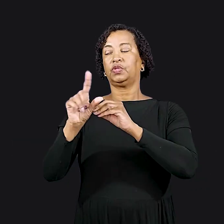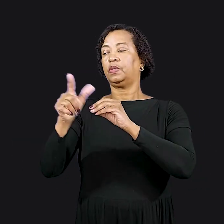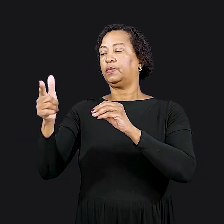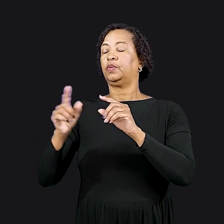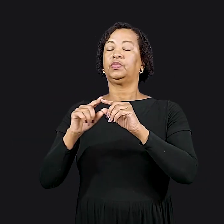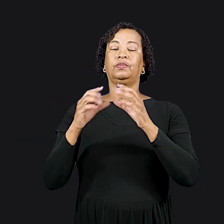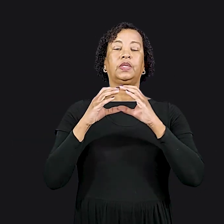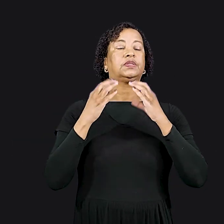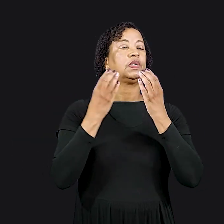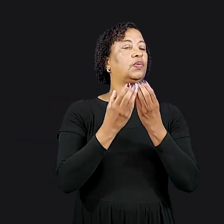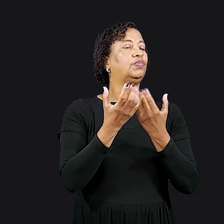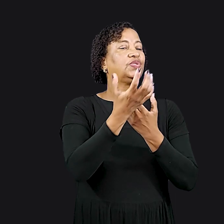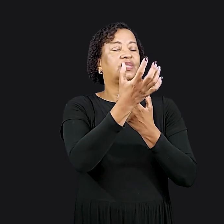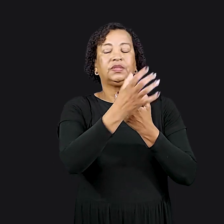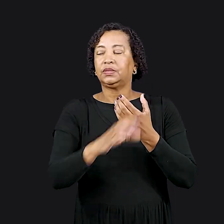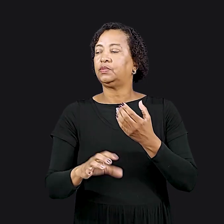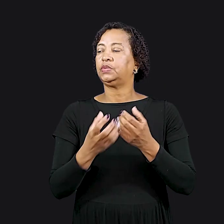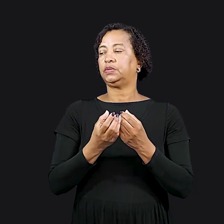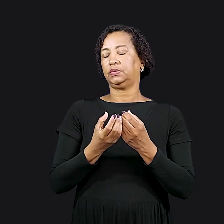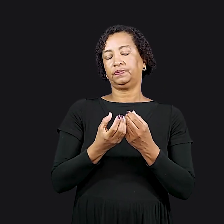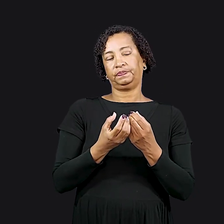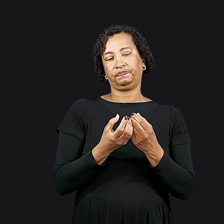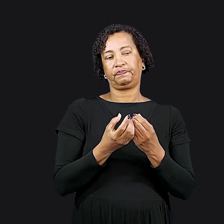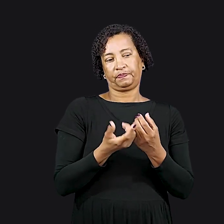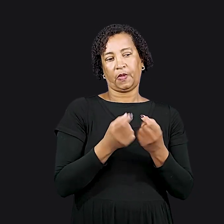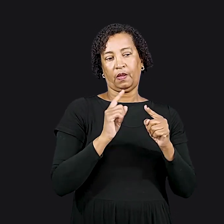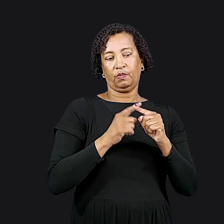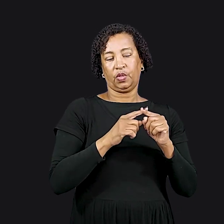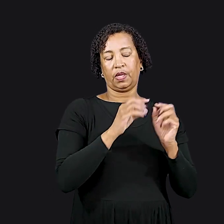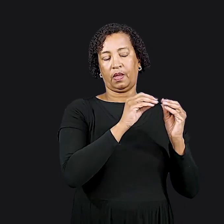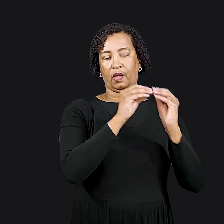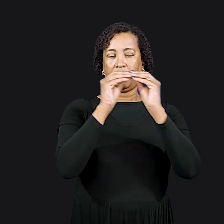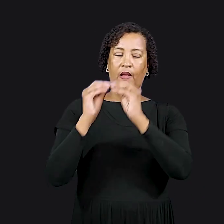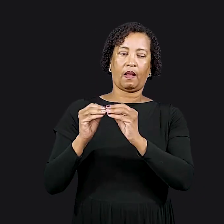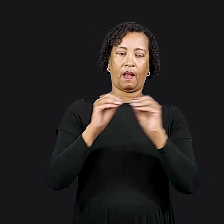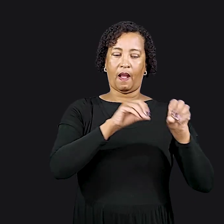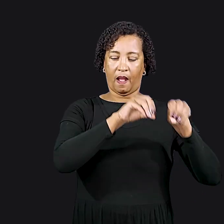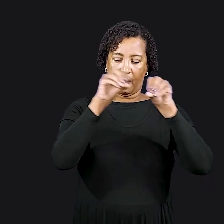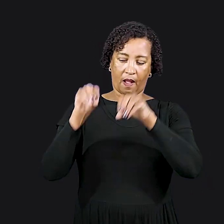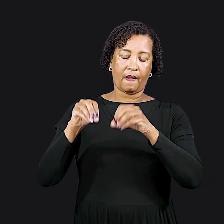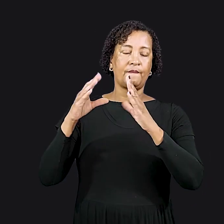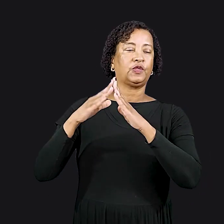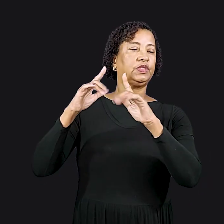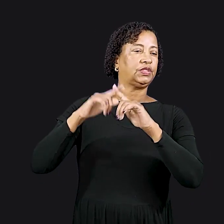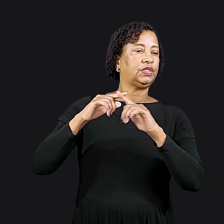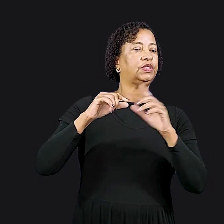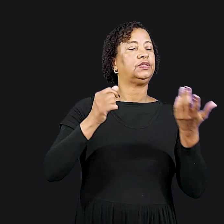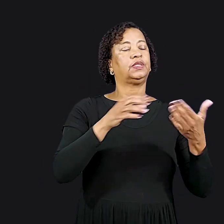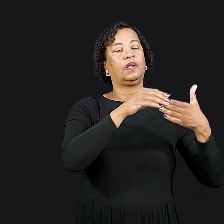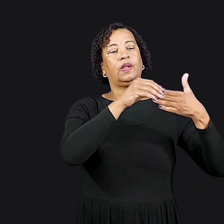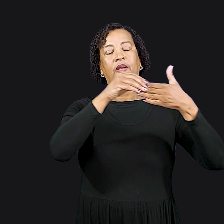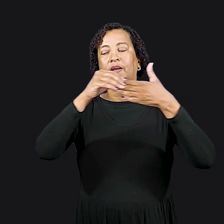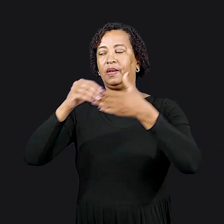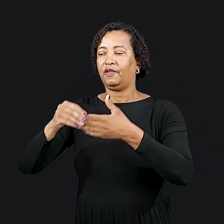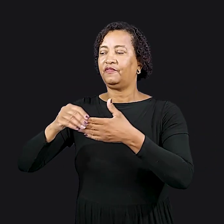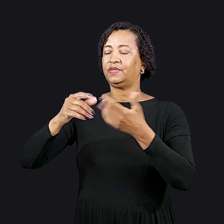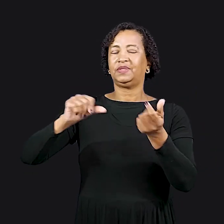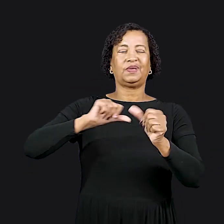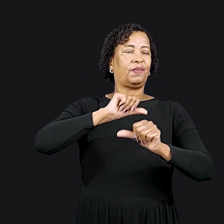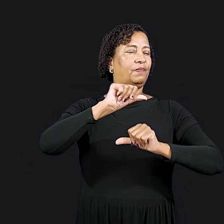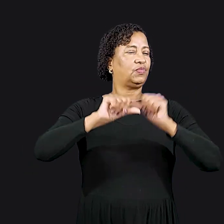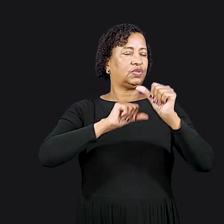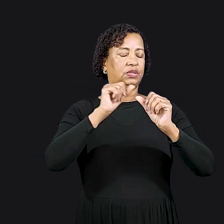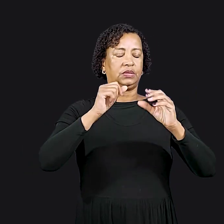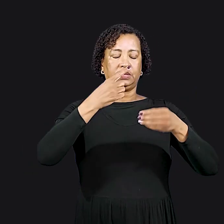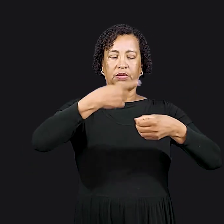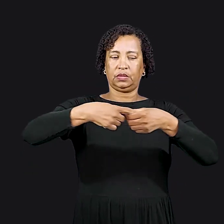outro, mas a comunidade estava fazendo pressão para que eles ficassem, pois a mudança da igreja levaria a uma queda no mercado imobiliário da